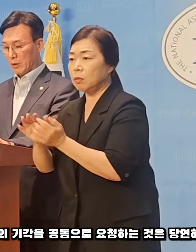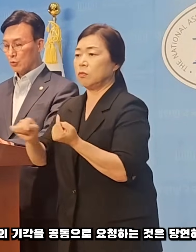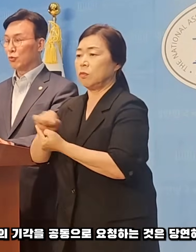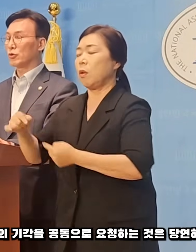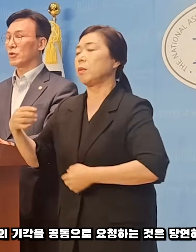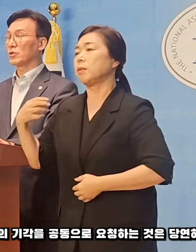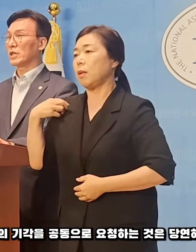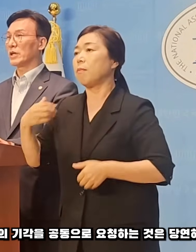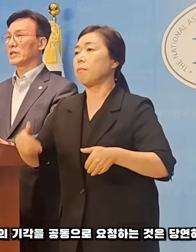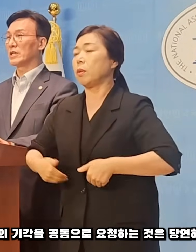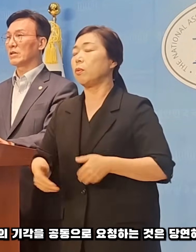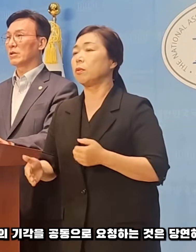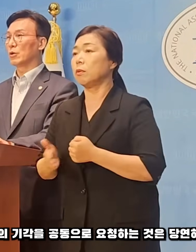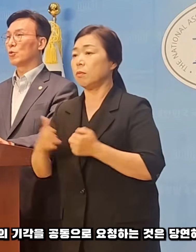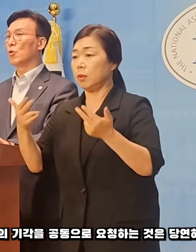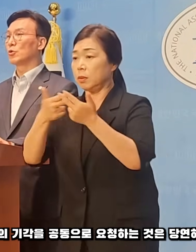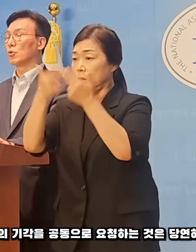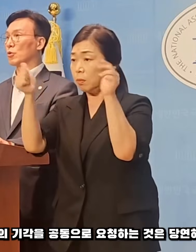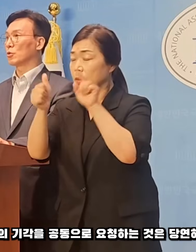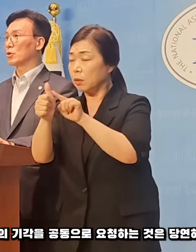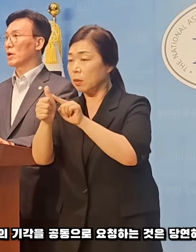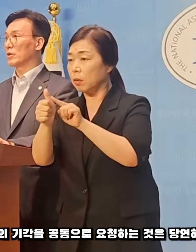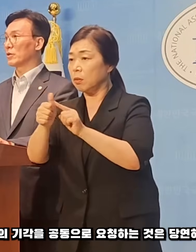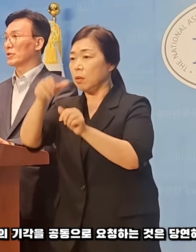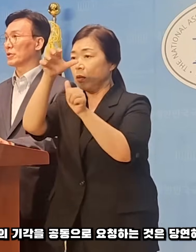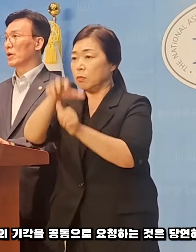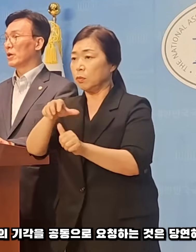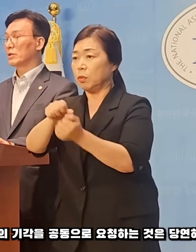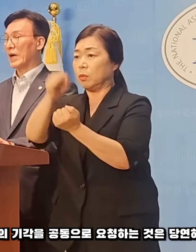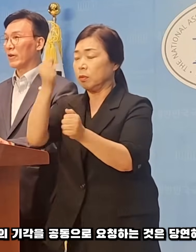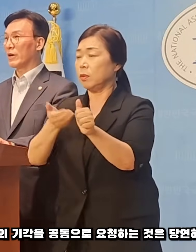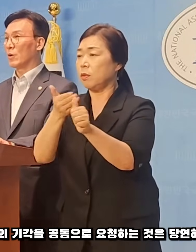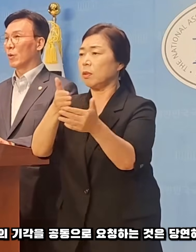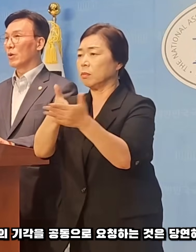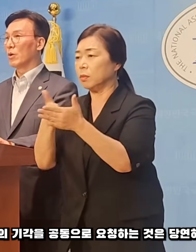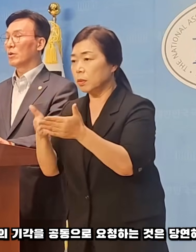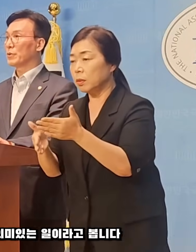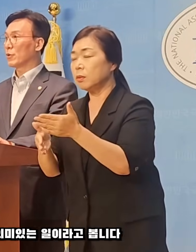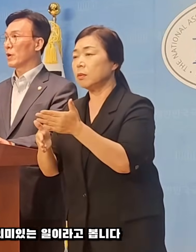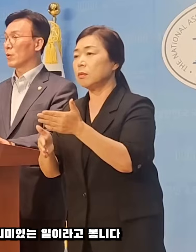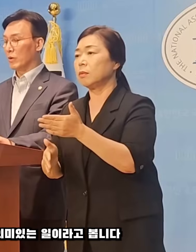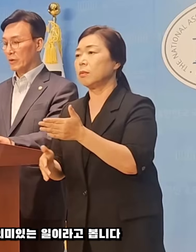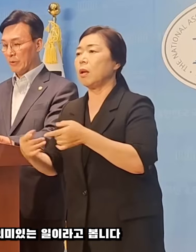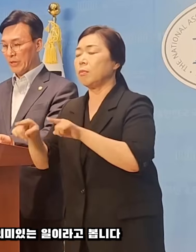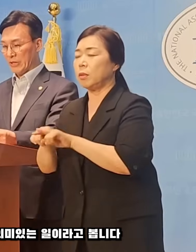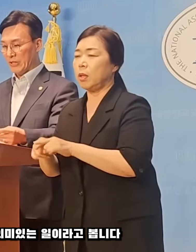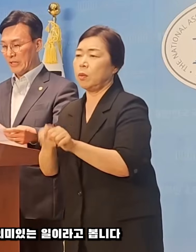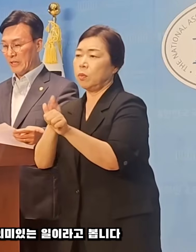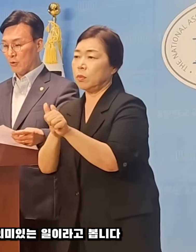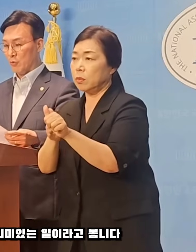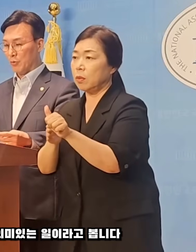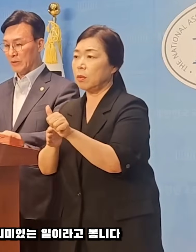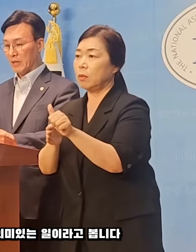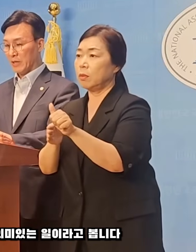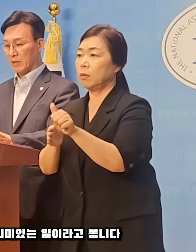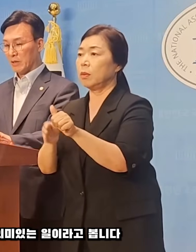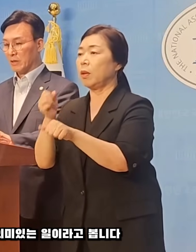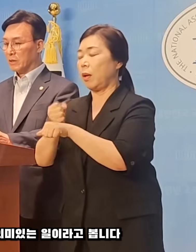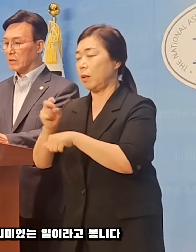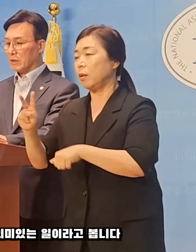대한 구속영장의 기각을 공동으로 요청하는 것은 당연하고 필요하고 의미 있는 일이라고